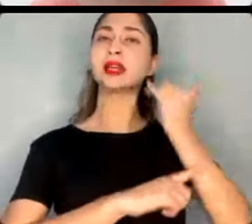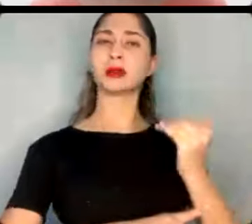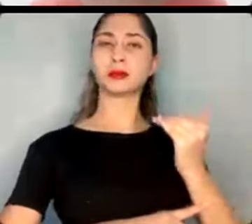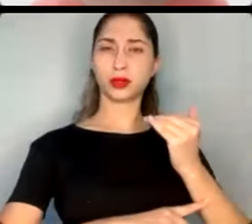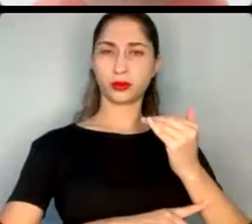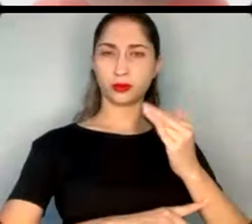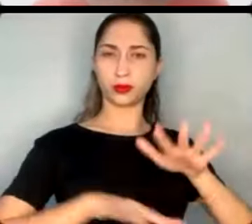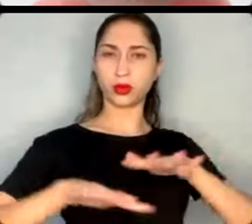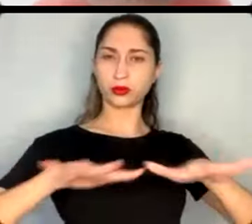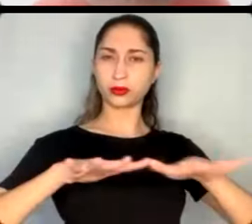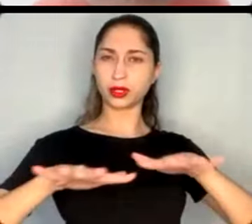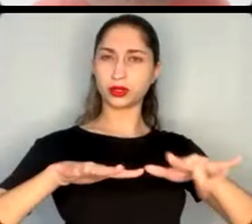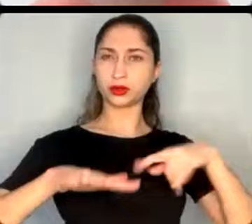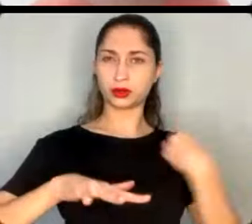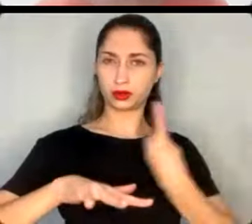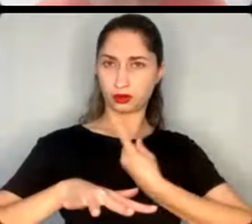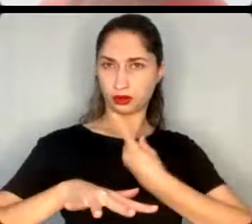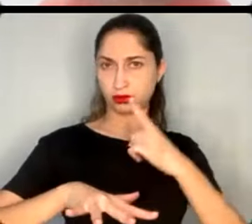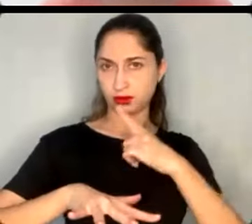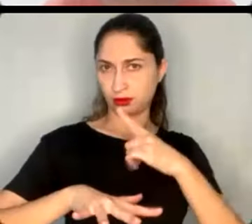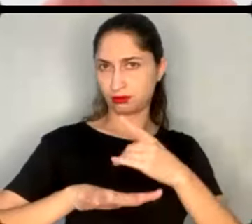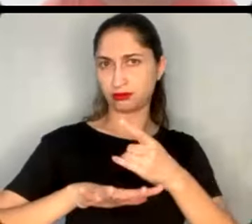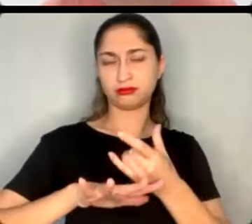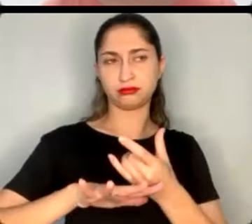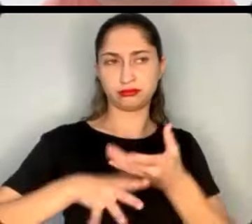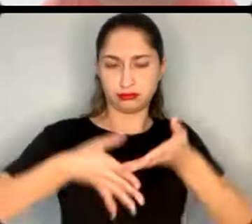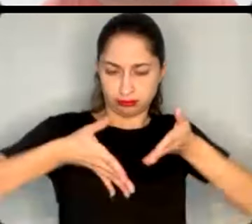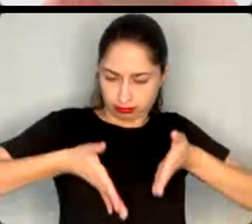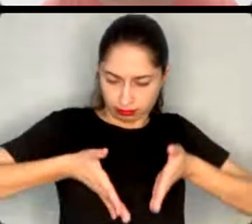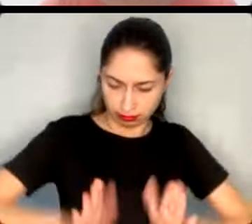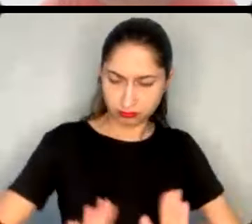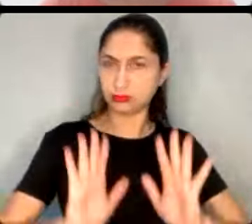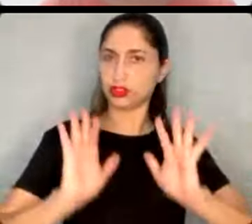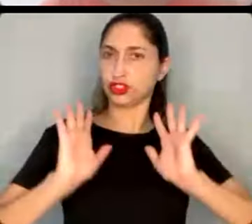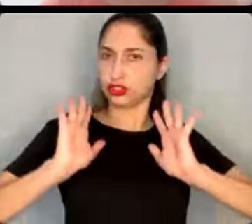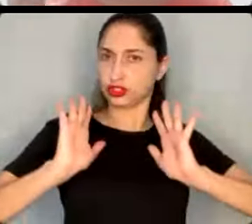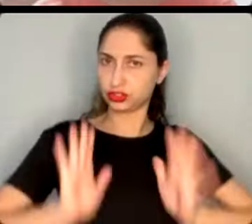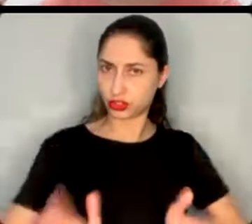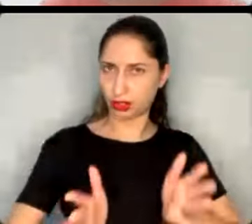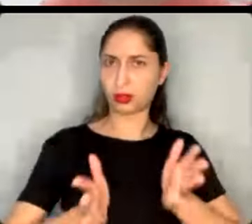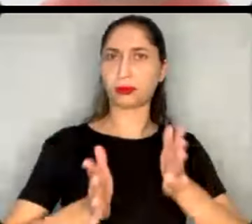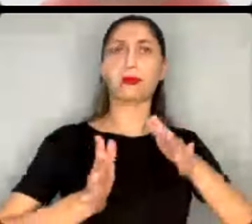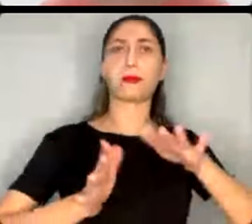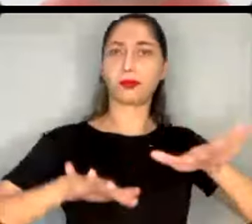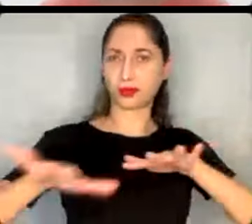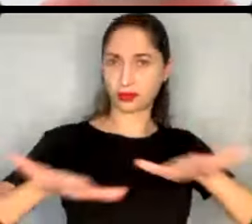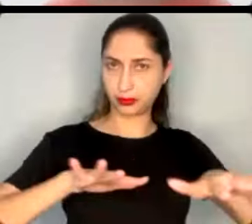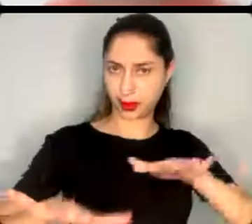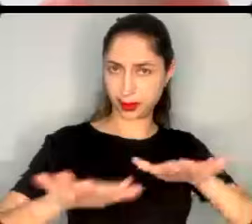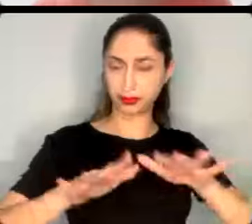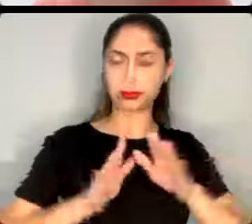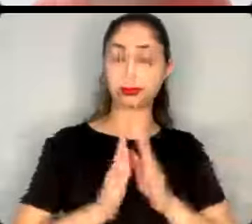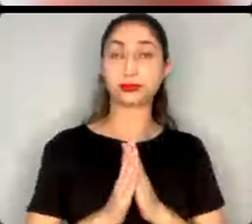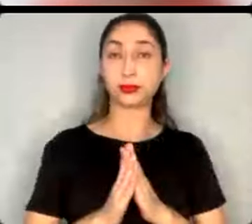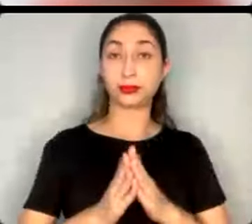presente desde o nascimento, e é através do movimento que o bebê vai se